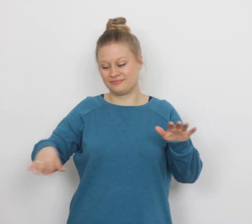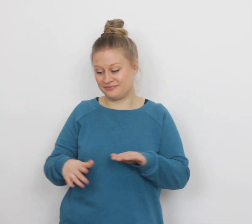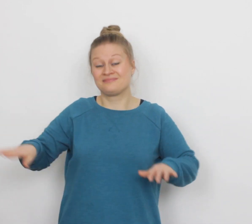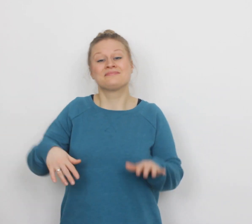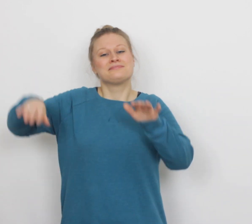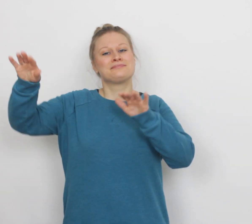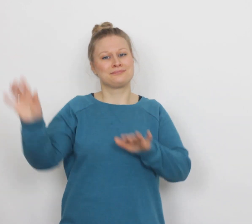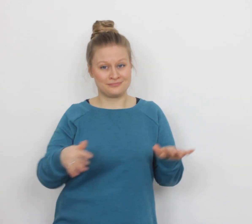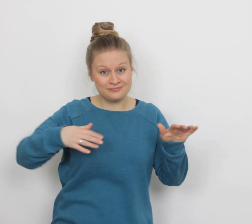MUZIEK